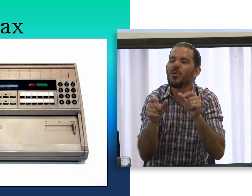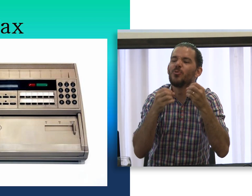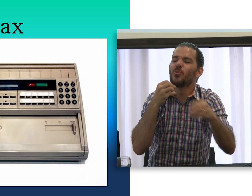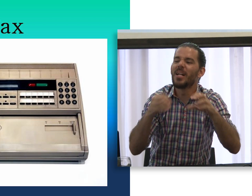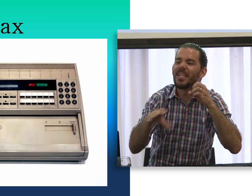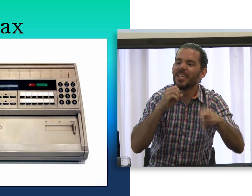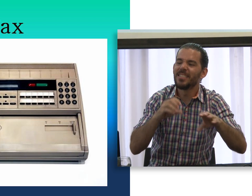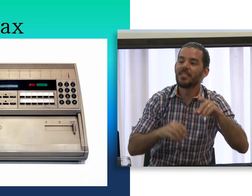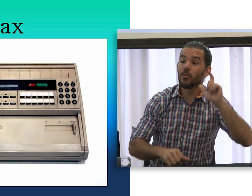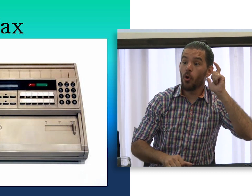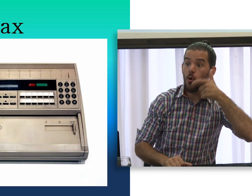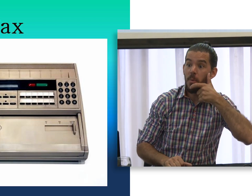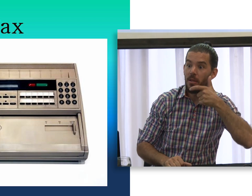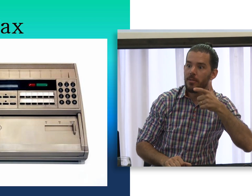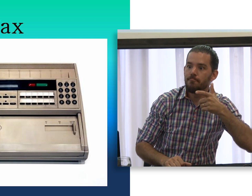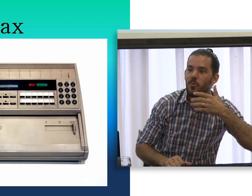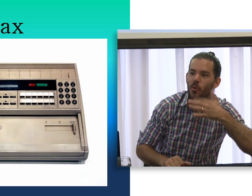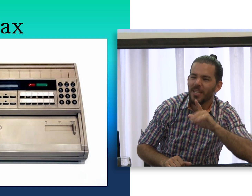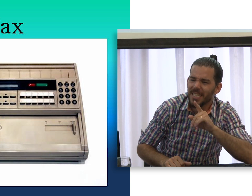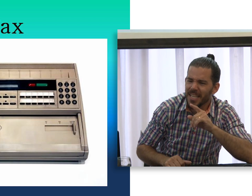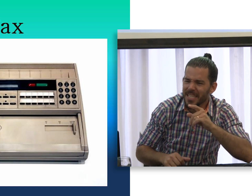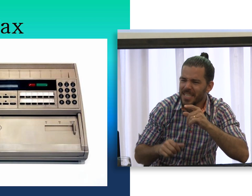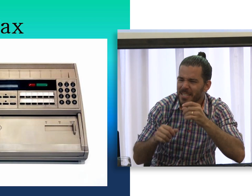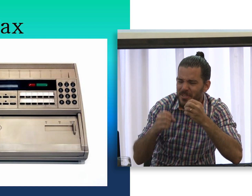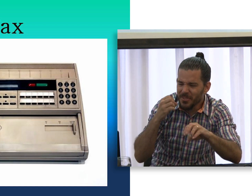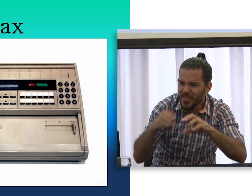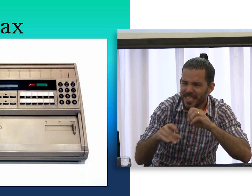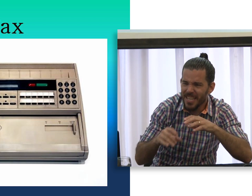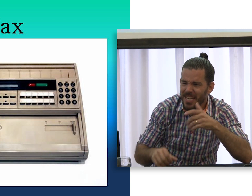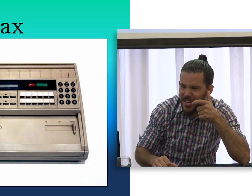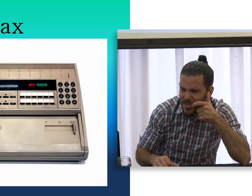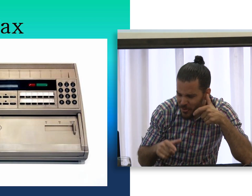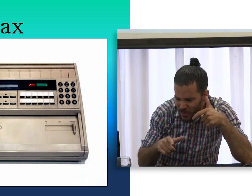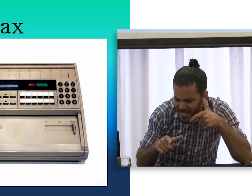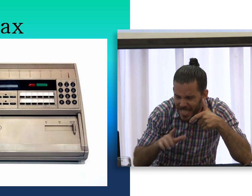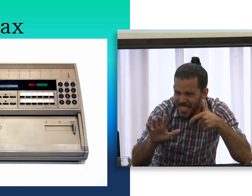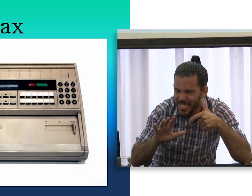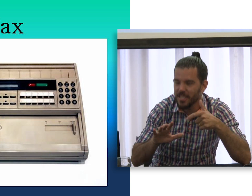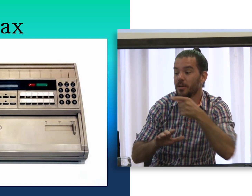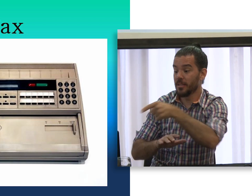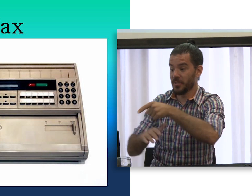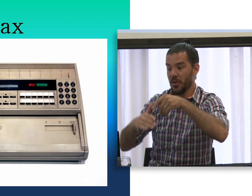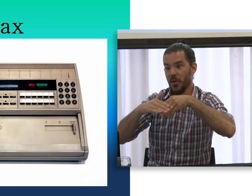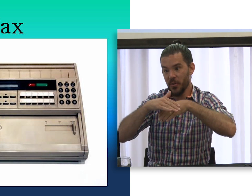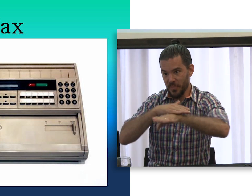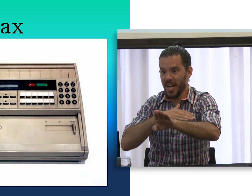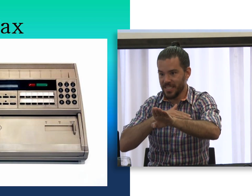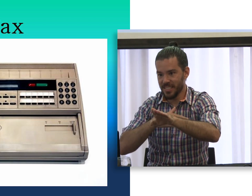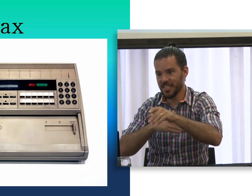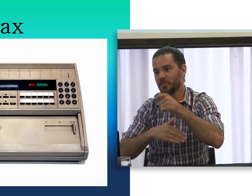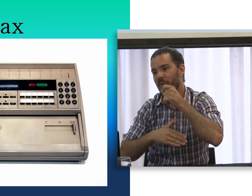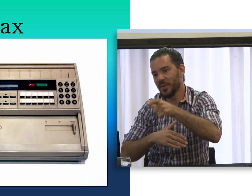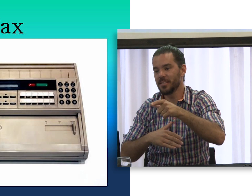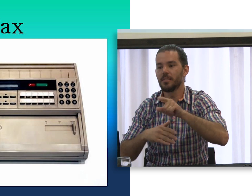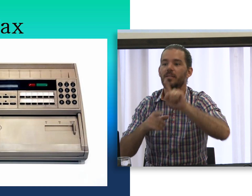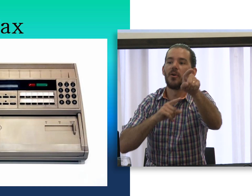teclado, porque siempre escribían como palabras sueltas, la operadora no podía comprender el mensaje. no entendía qué es lo que quería. Entonces más fácil se manejaban